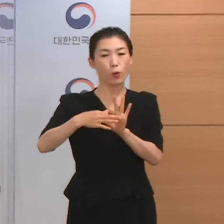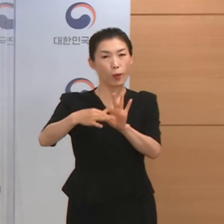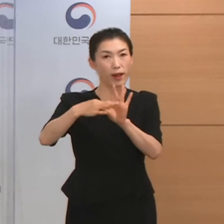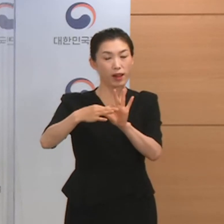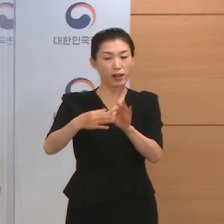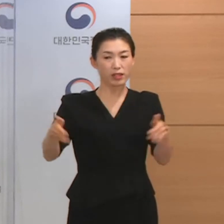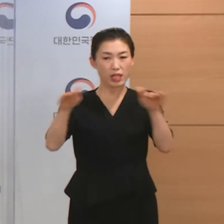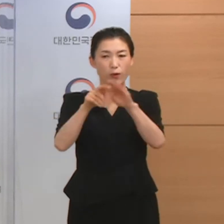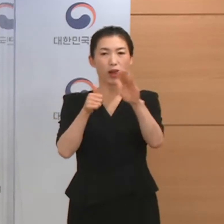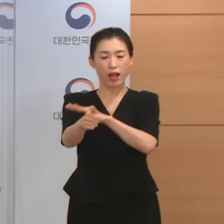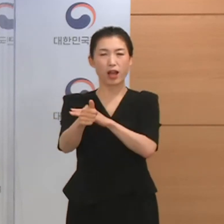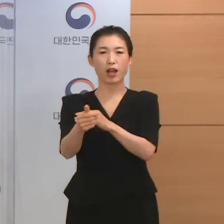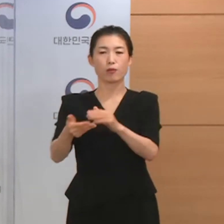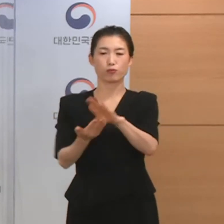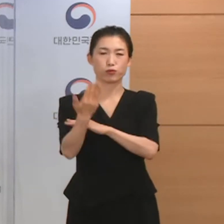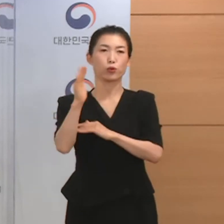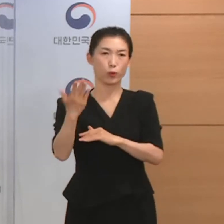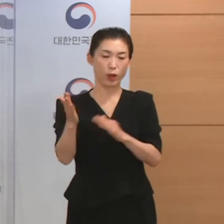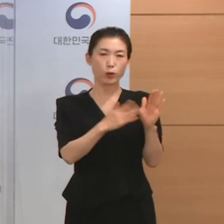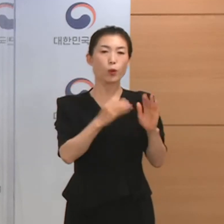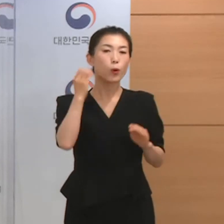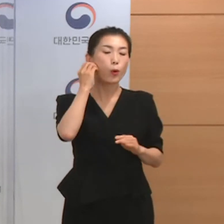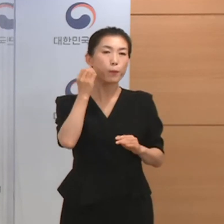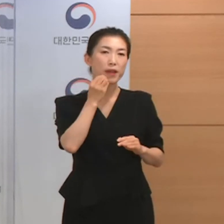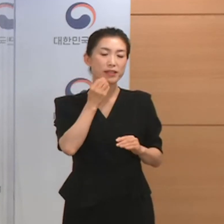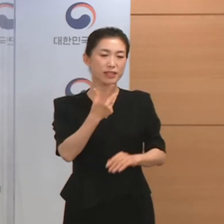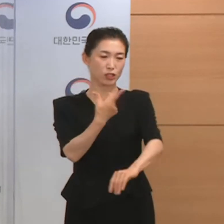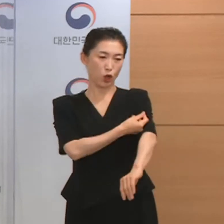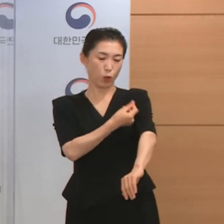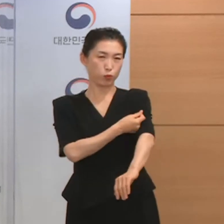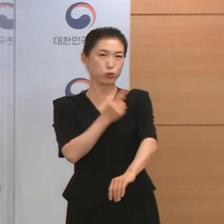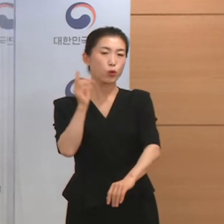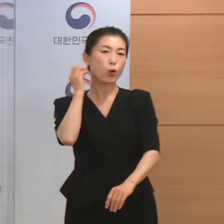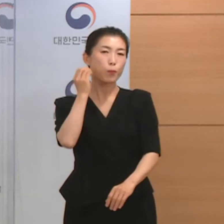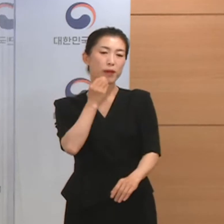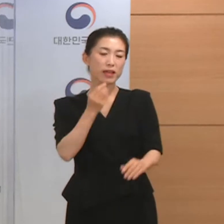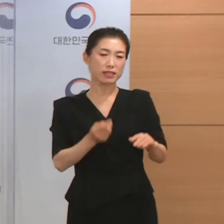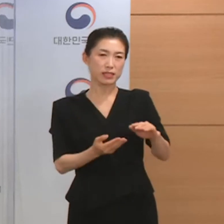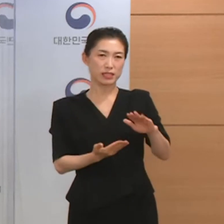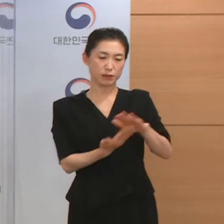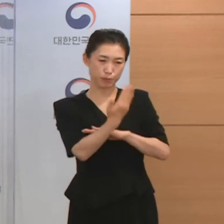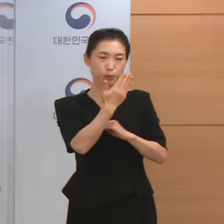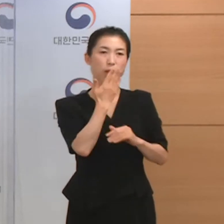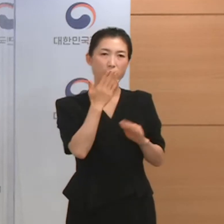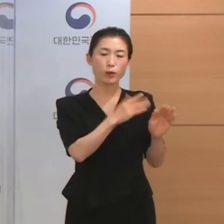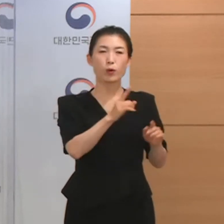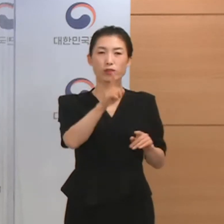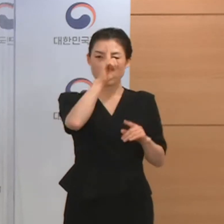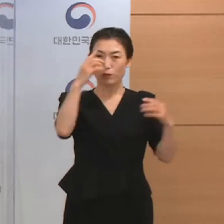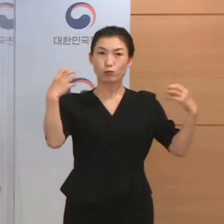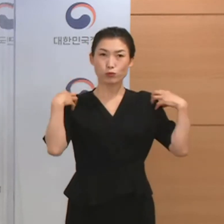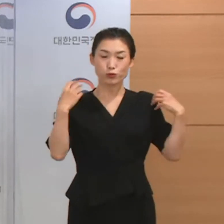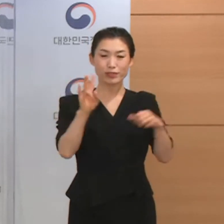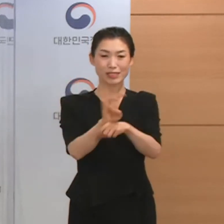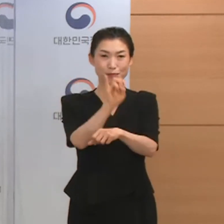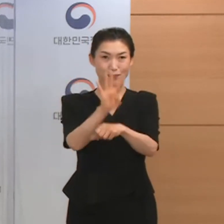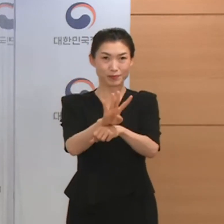도우미 홈페이지에서도 출력이 되고 정부 24를 통해서도 출력이 됩니다. 또한 1차 접종